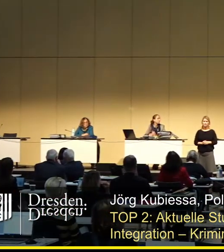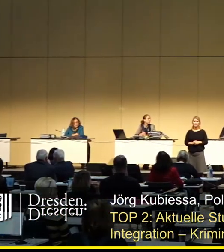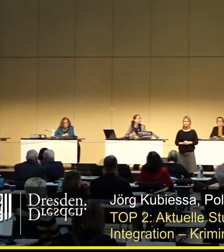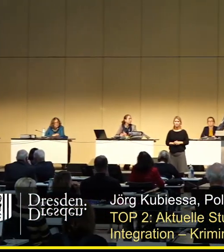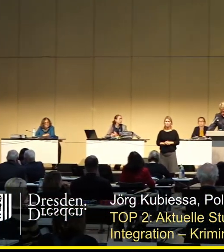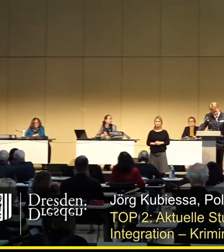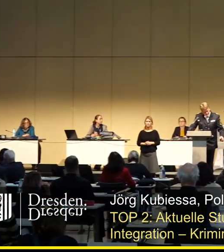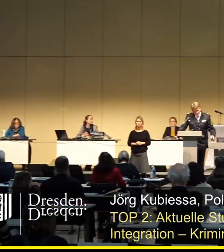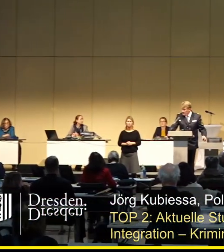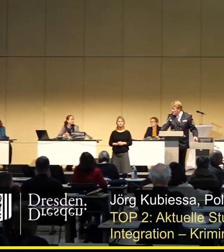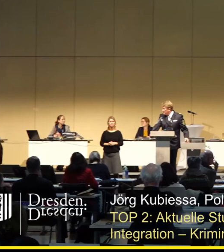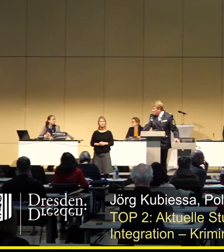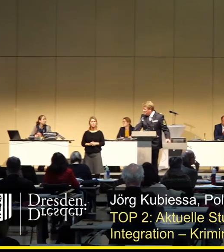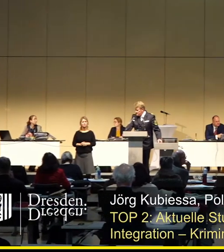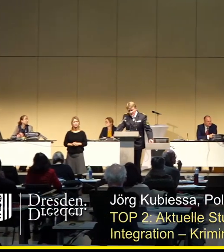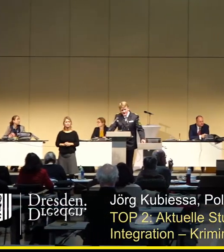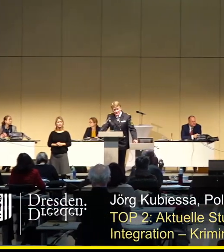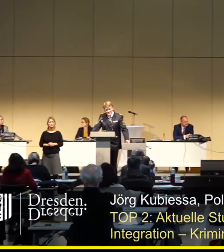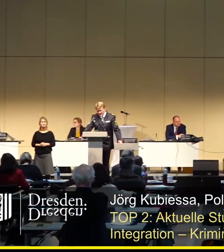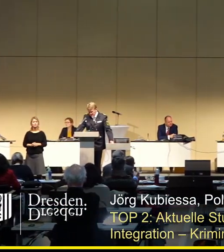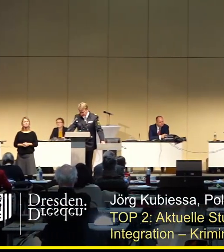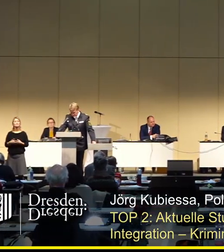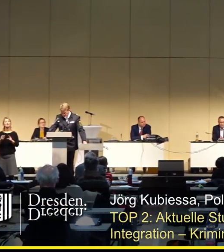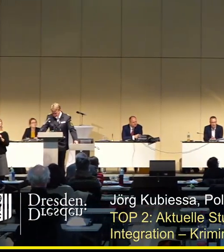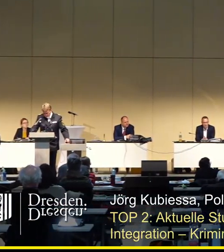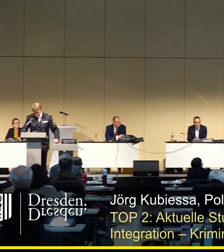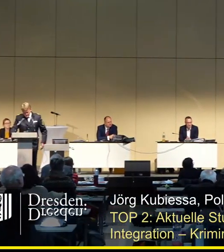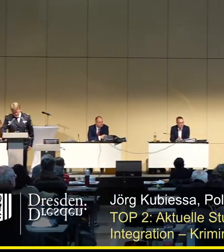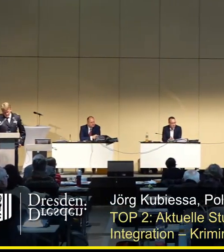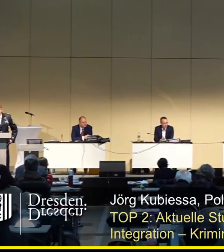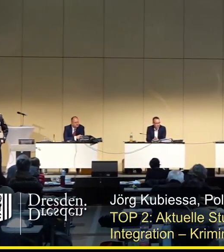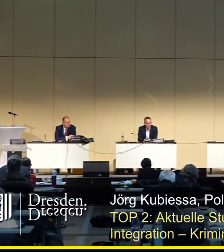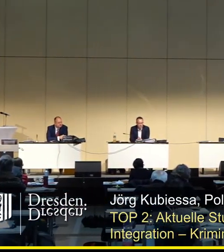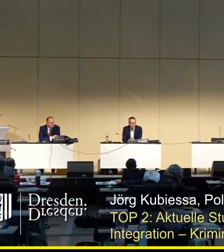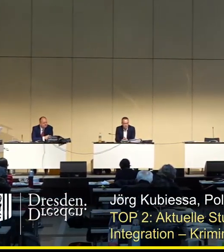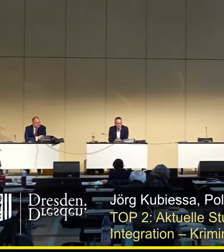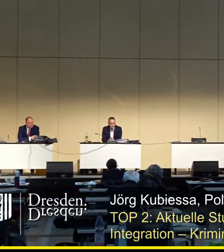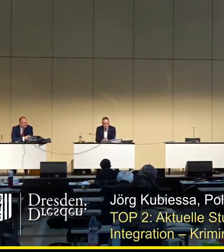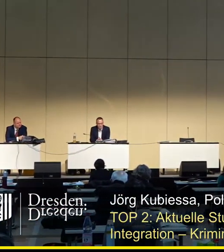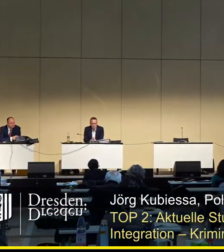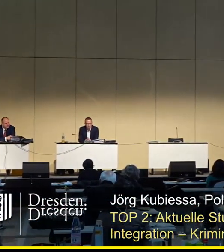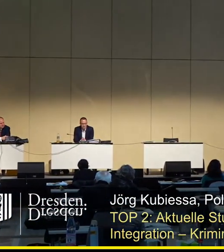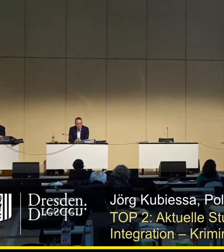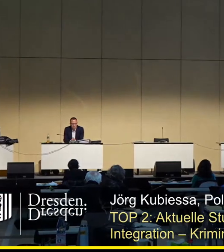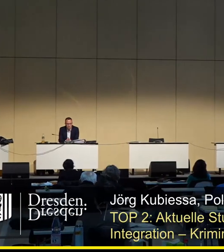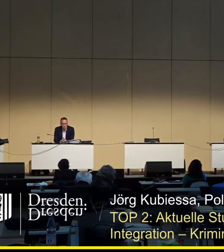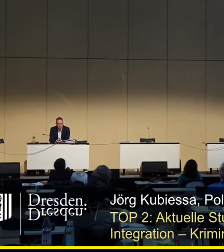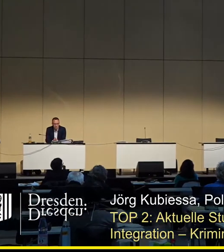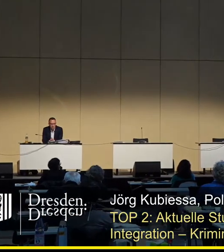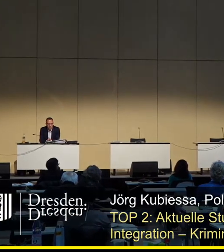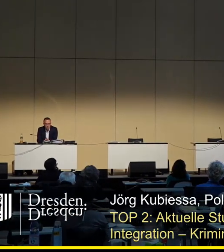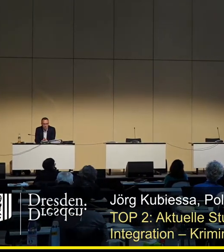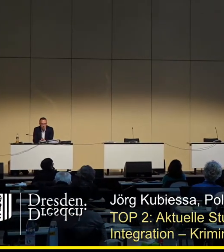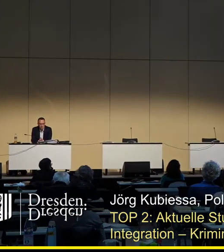Wenn Sie den Bereich der Diebstahlskriminalität sich angucken, werden Sie ein gleiches Bild